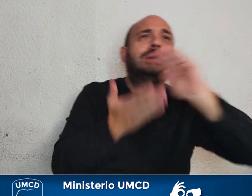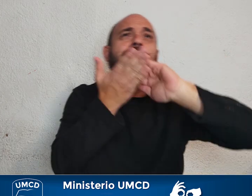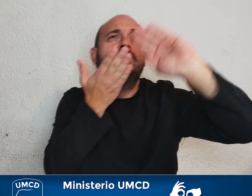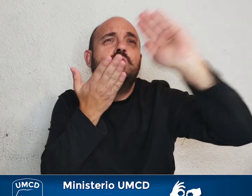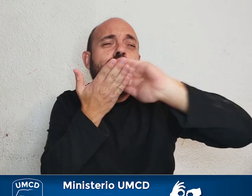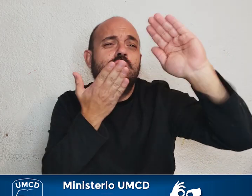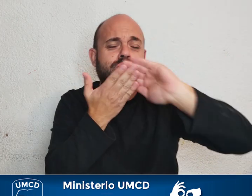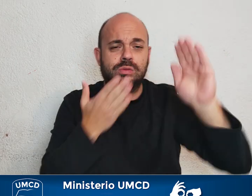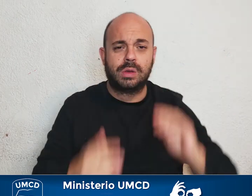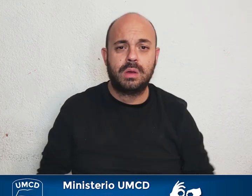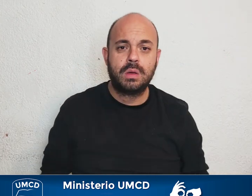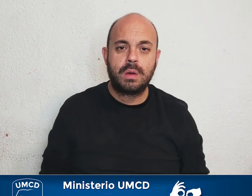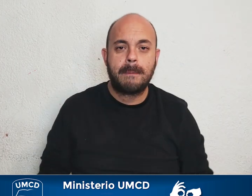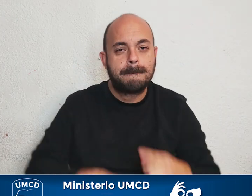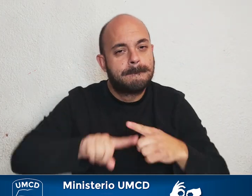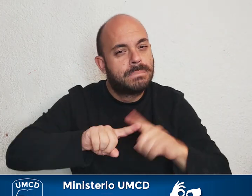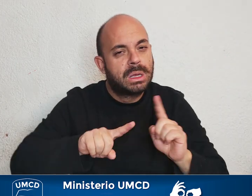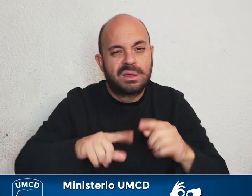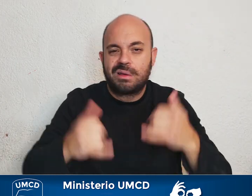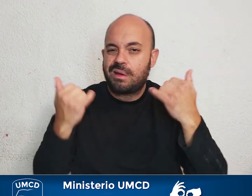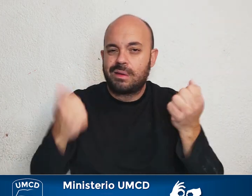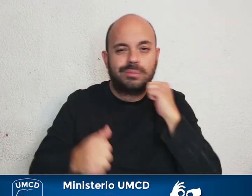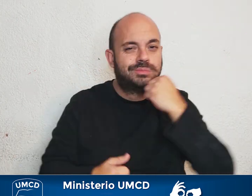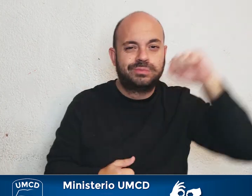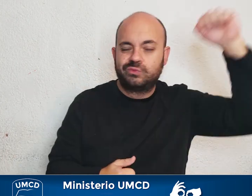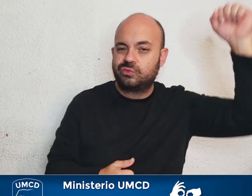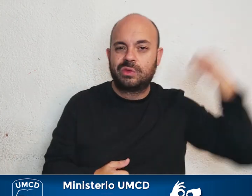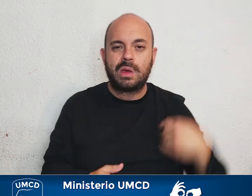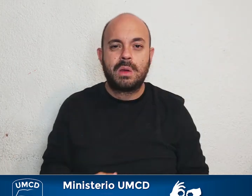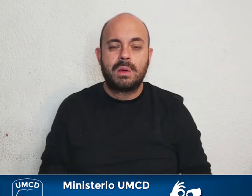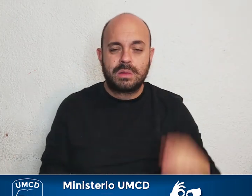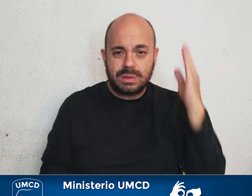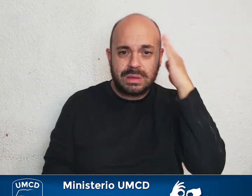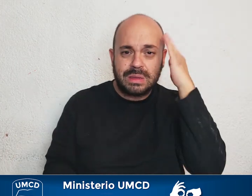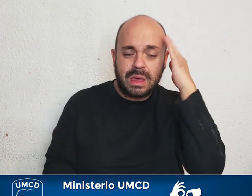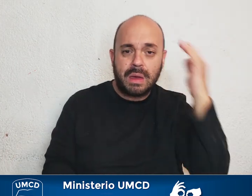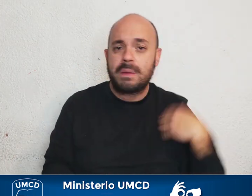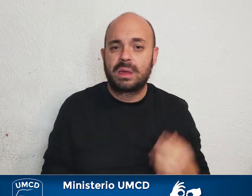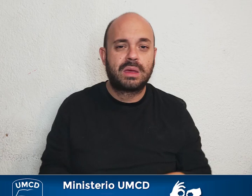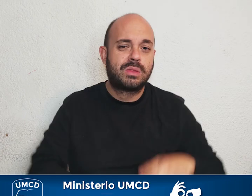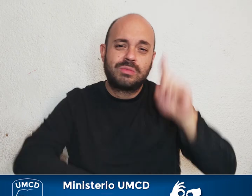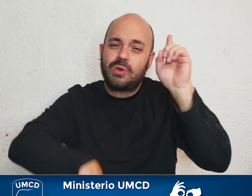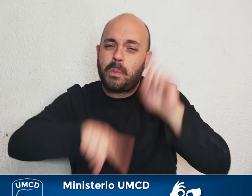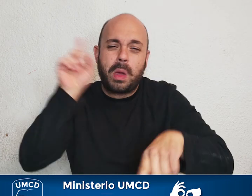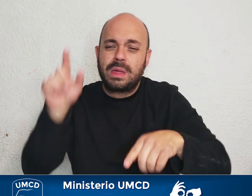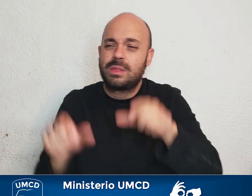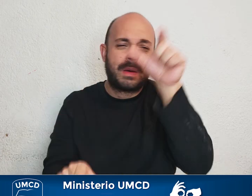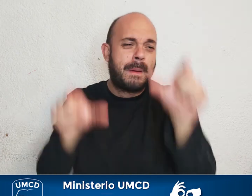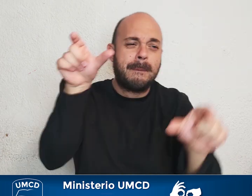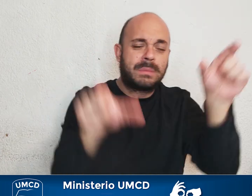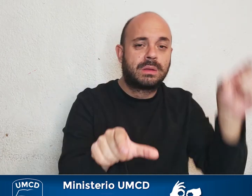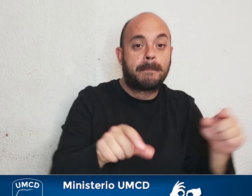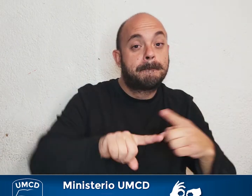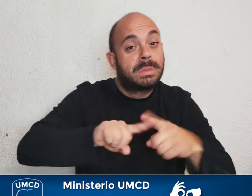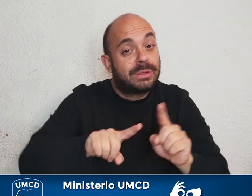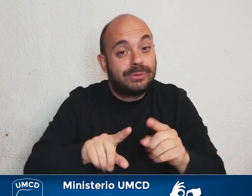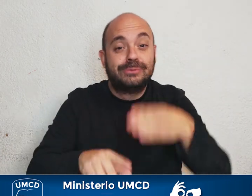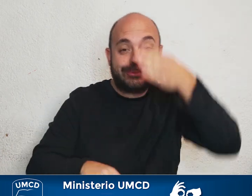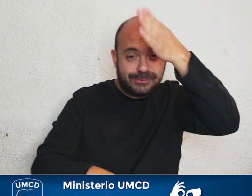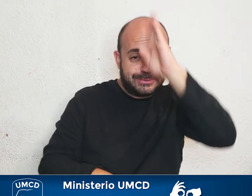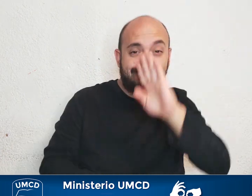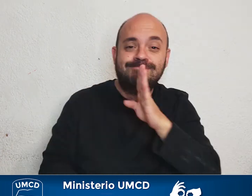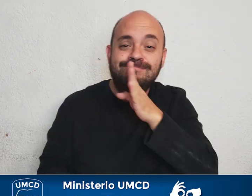y la misericordia. Lamentablemente el Señor sabe de que no todos van a cumplir eso, pero Él es